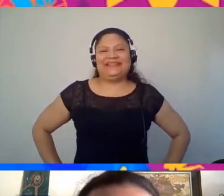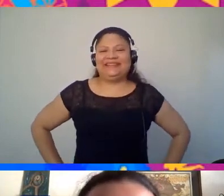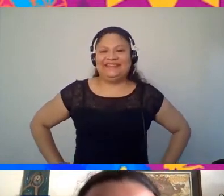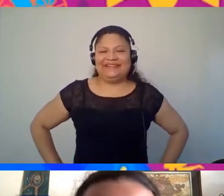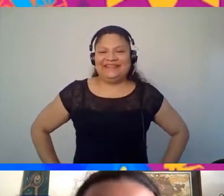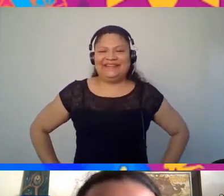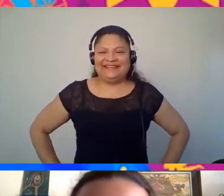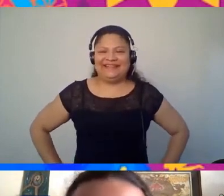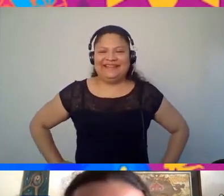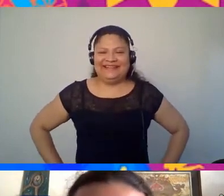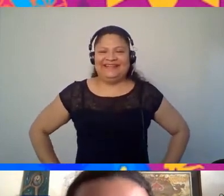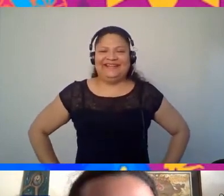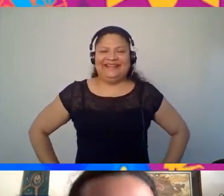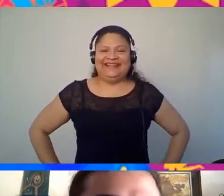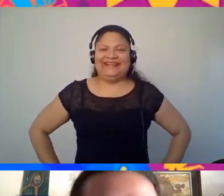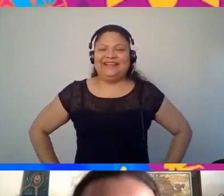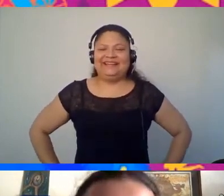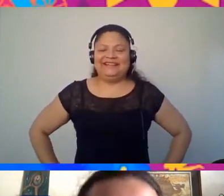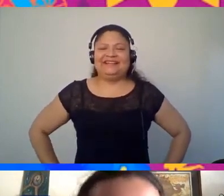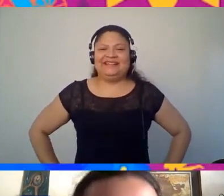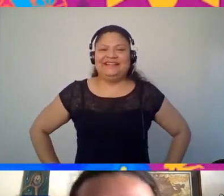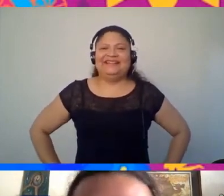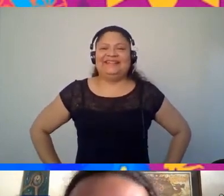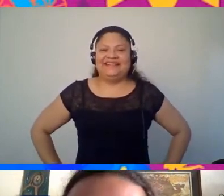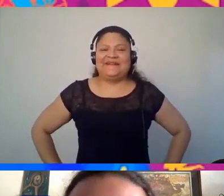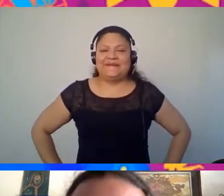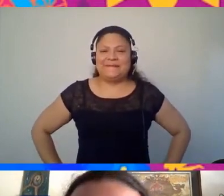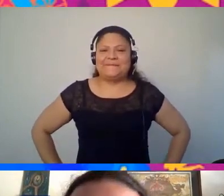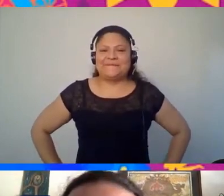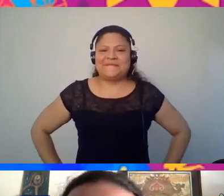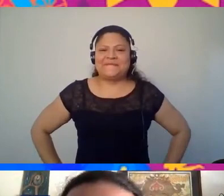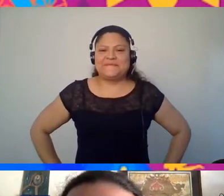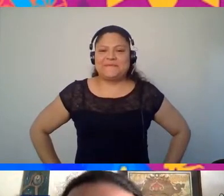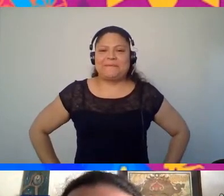métrica riemanniana, por favor pregúntenlo, no tengan miedo.